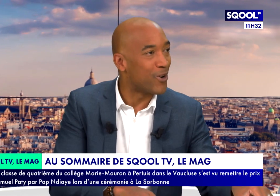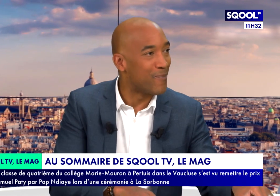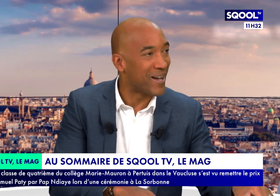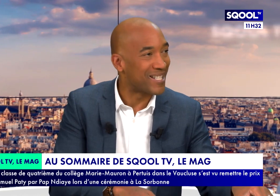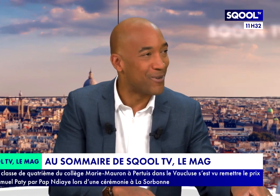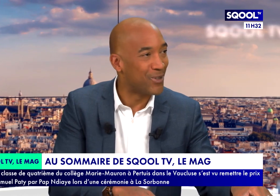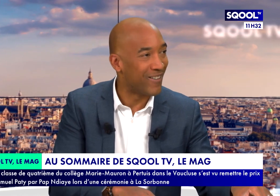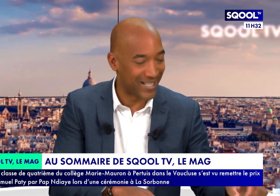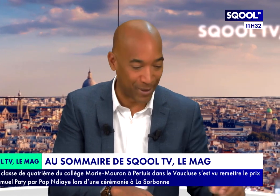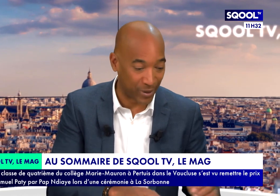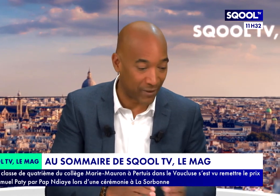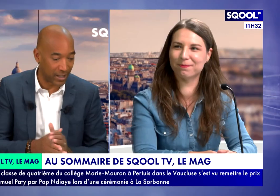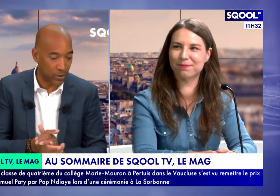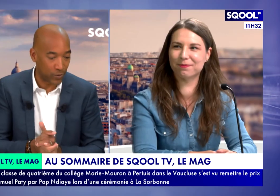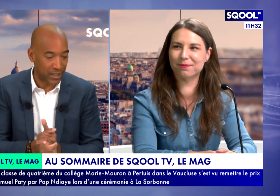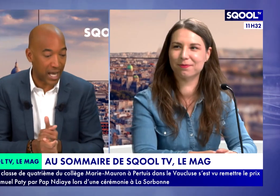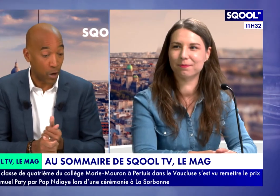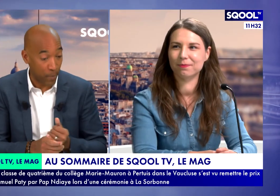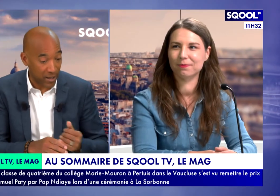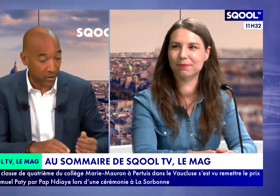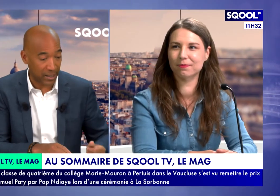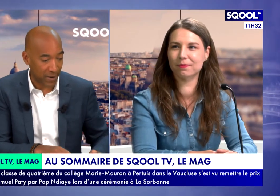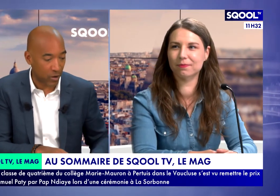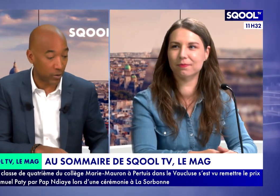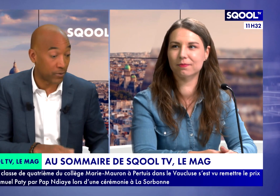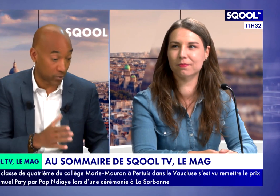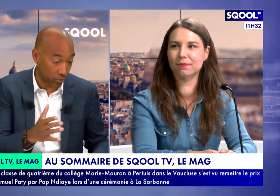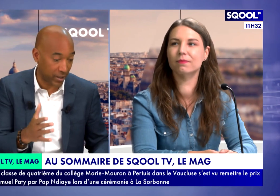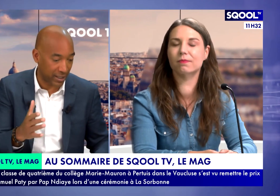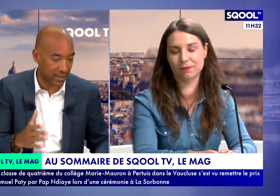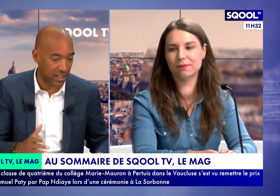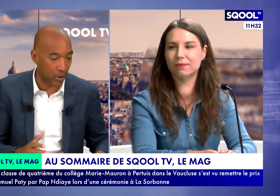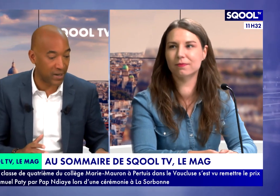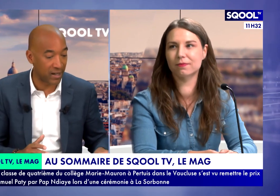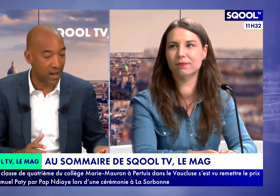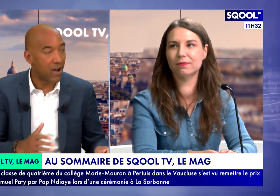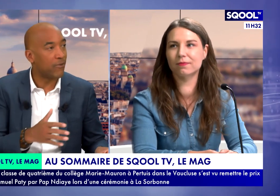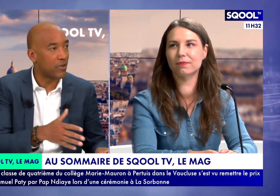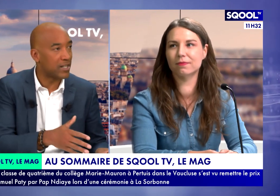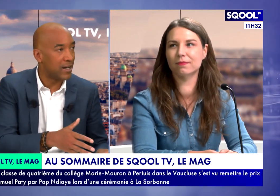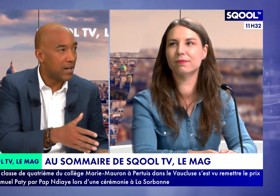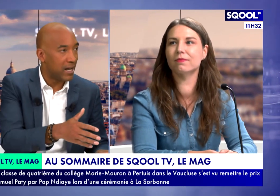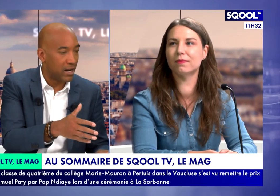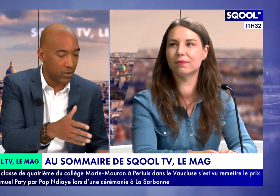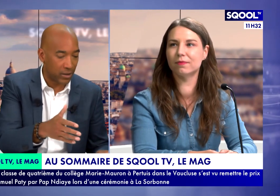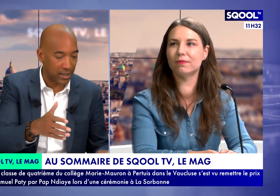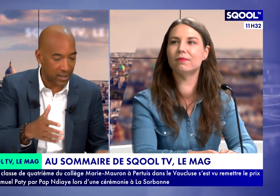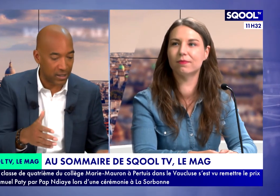Bonjour. Merci beaucoup d'avoir accepté notre invitation. Vous êtes accompagnante des parents d'enfants sourds, catrice d'histoire bilingue, français et langue des signes